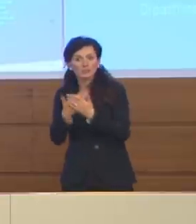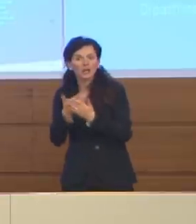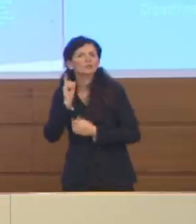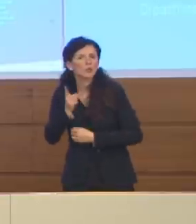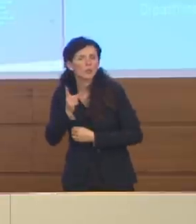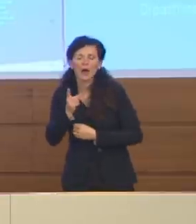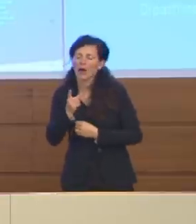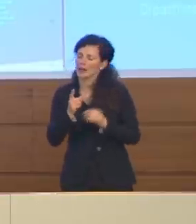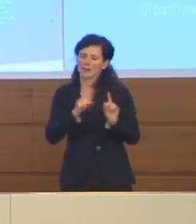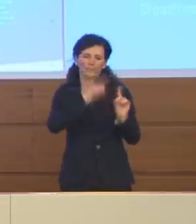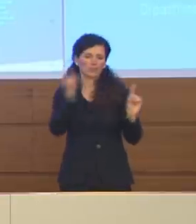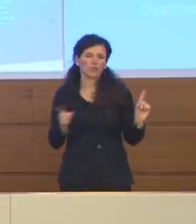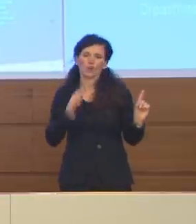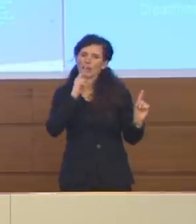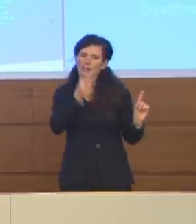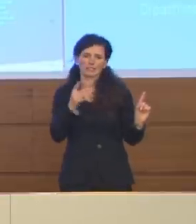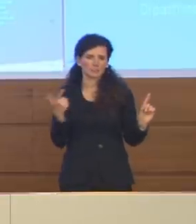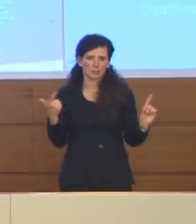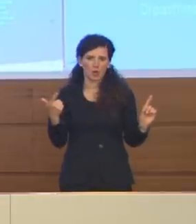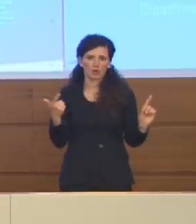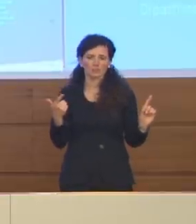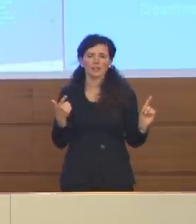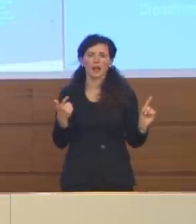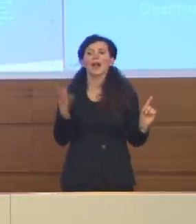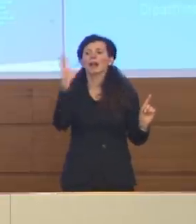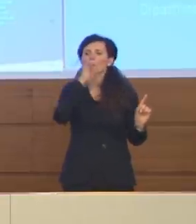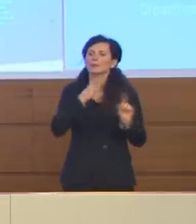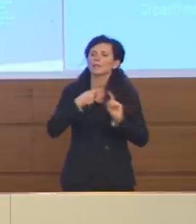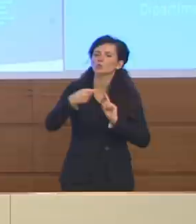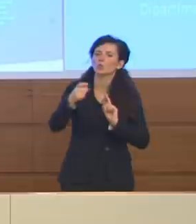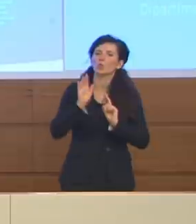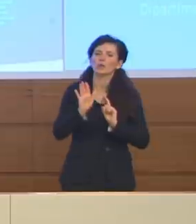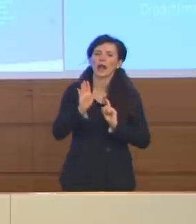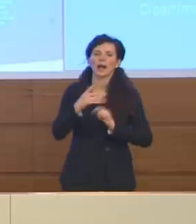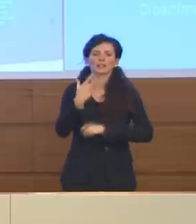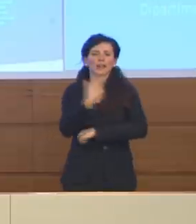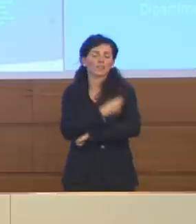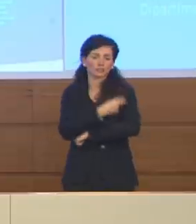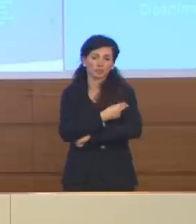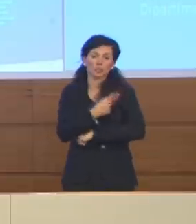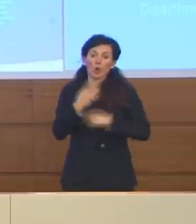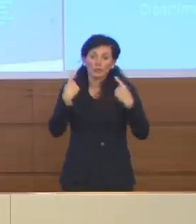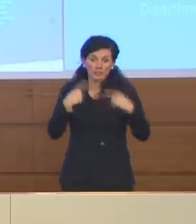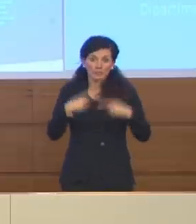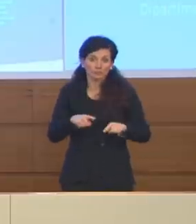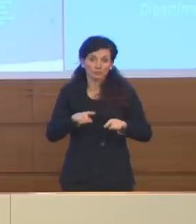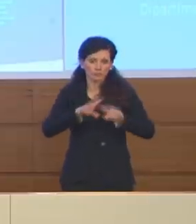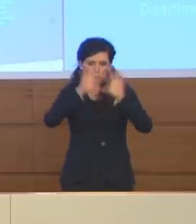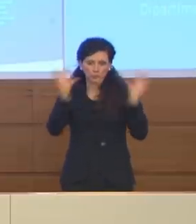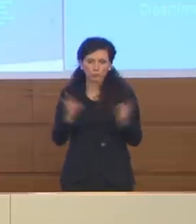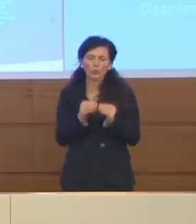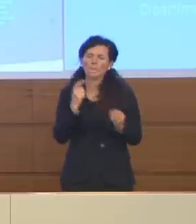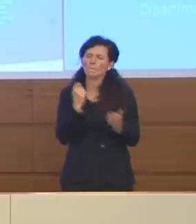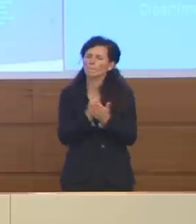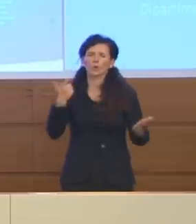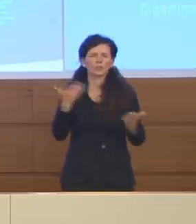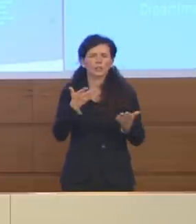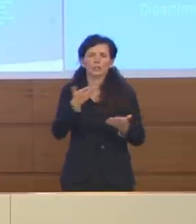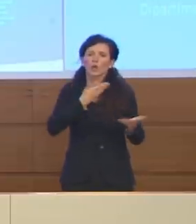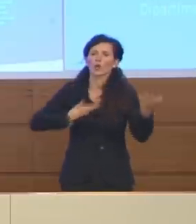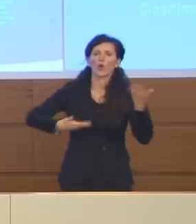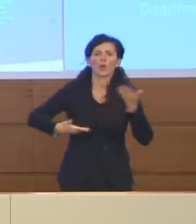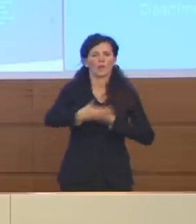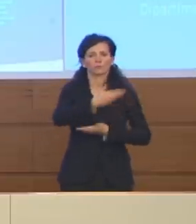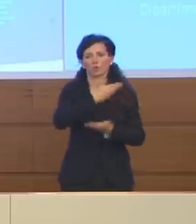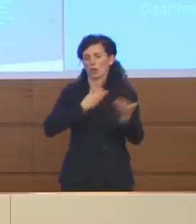durerà la protezione vaccinale anche qui sarà assolutamente fondamentale una collaborazione a tutto tondo